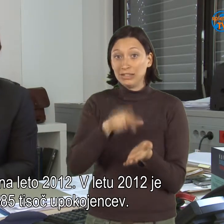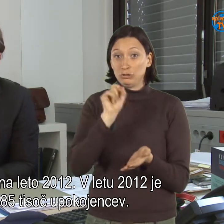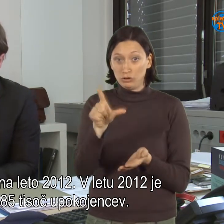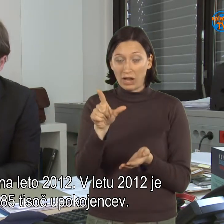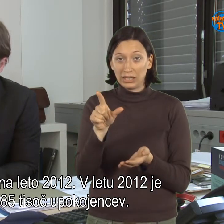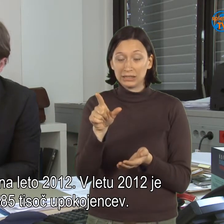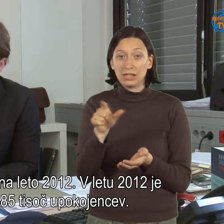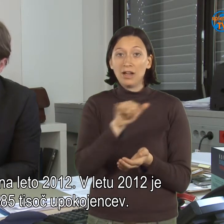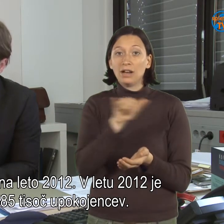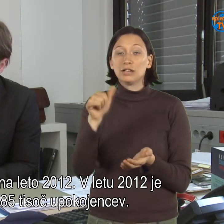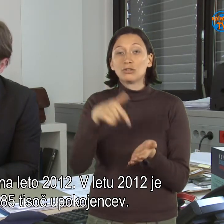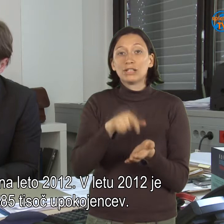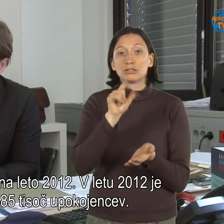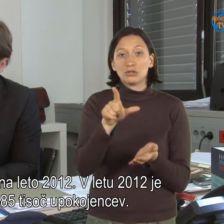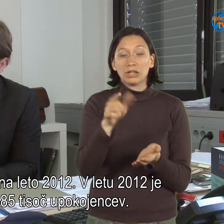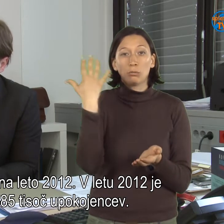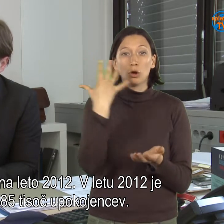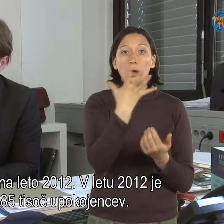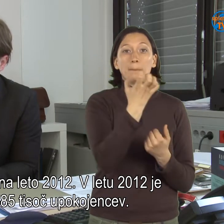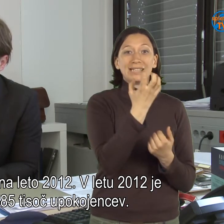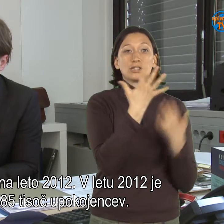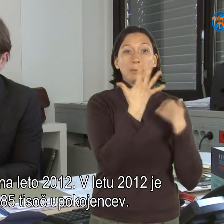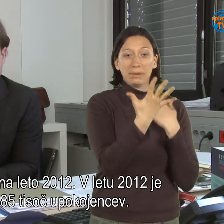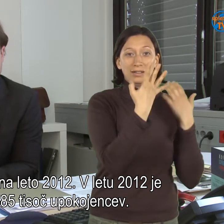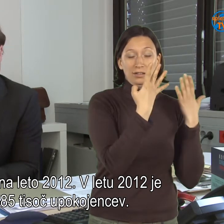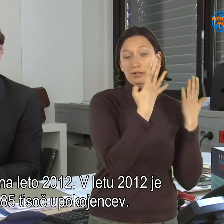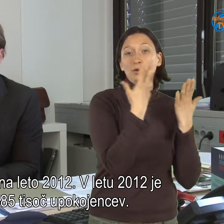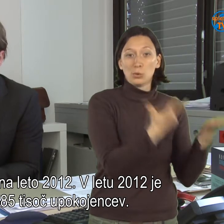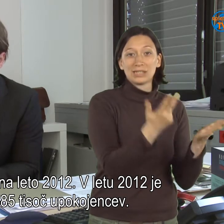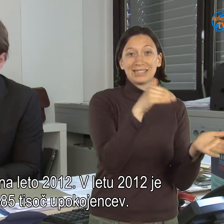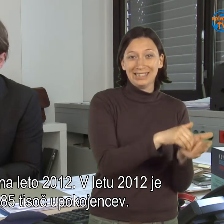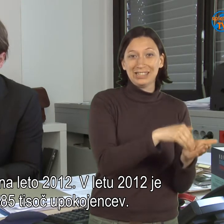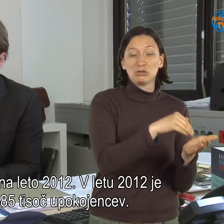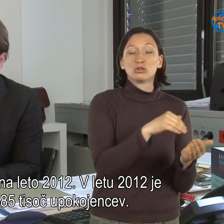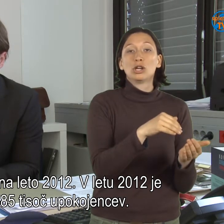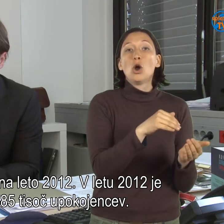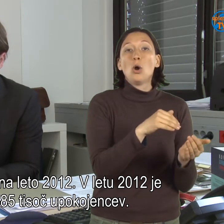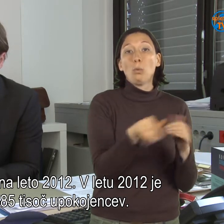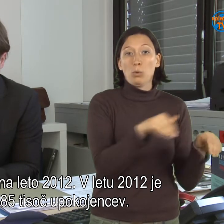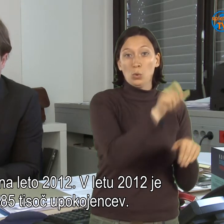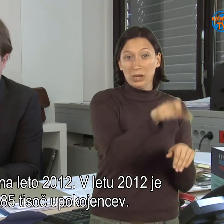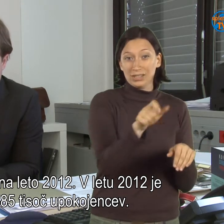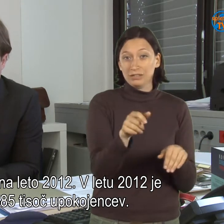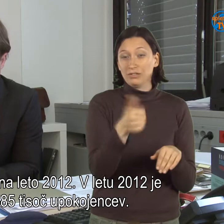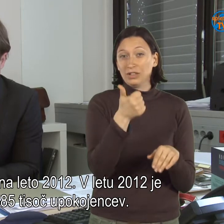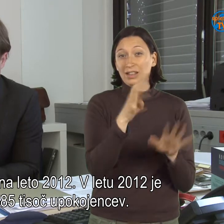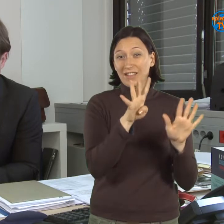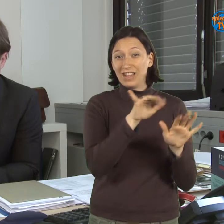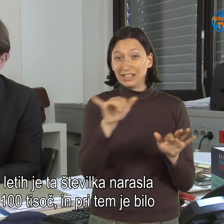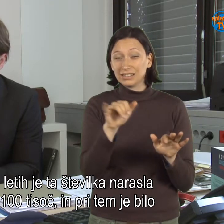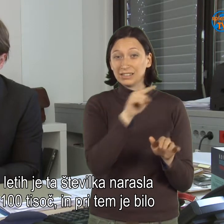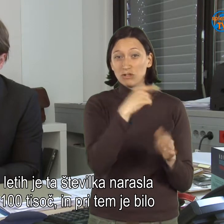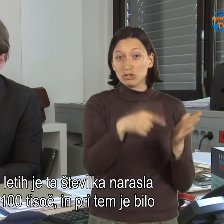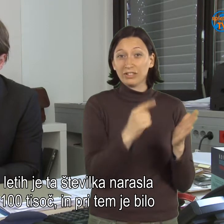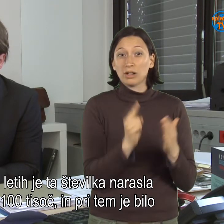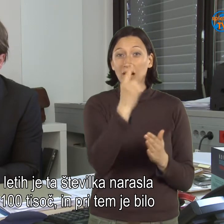na leto 2012, v letu 2012 je bilo 585.000 upokojencev, se pravi